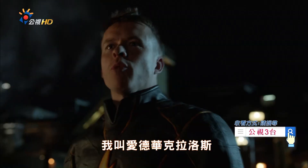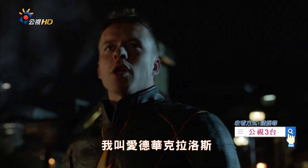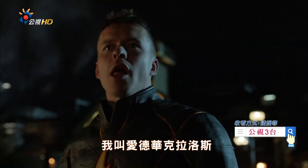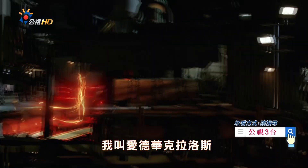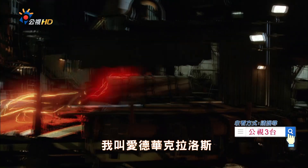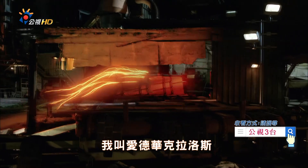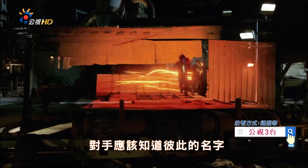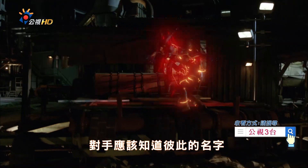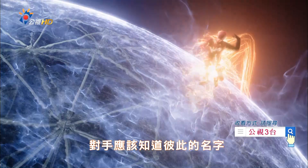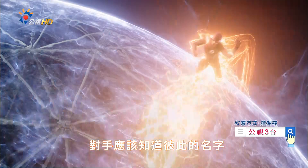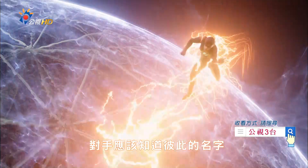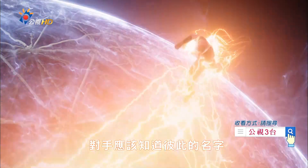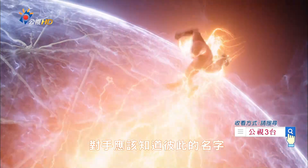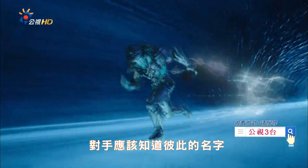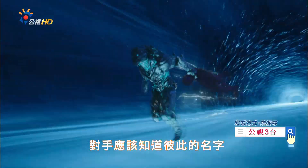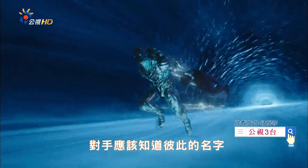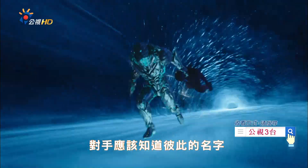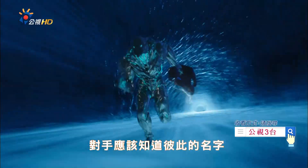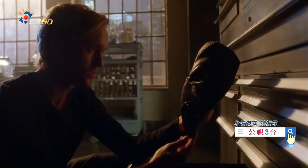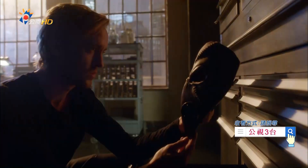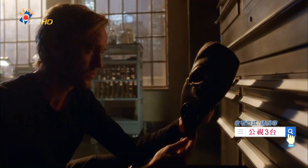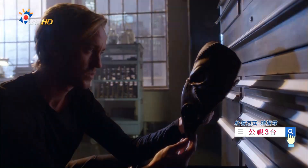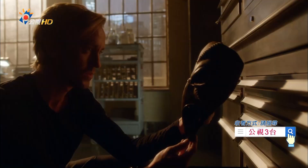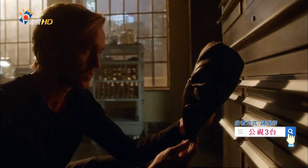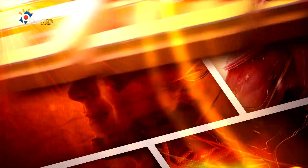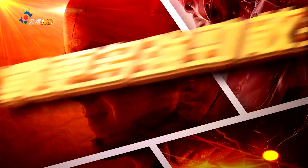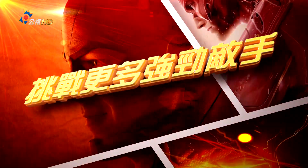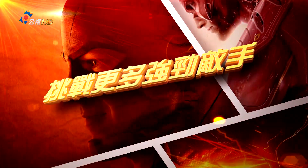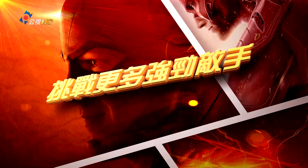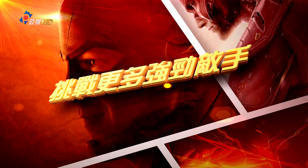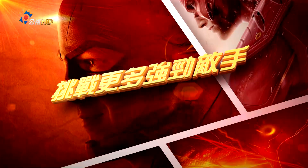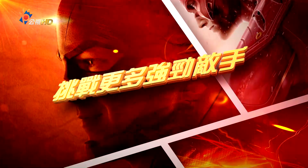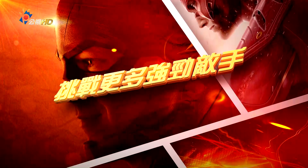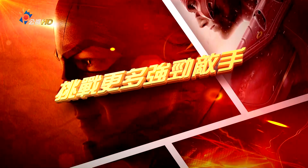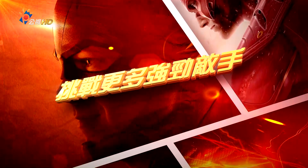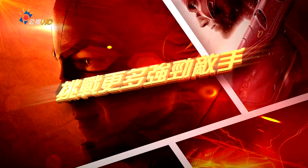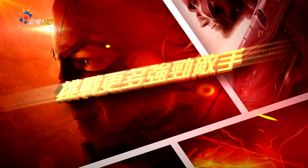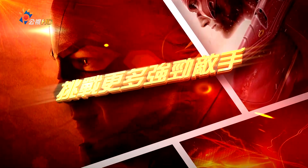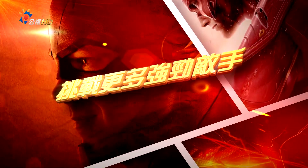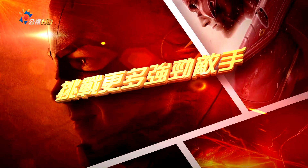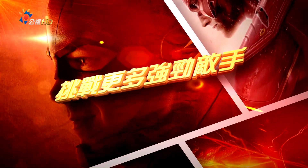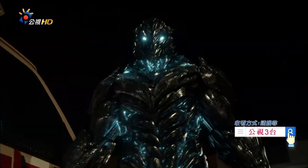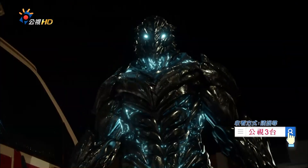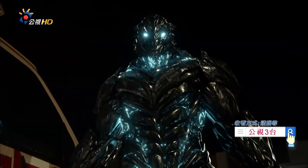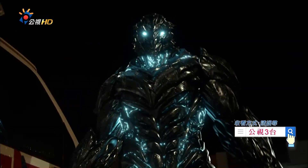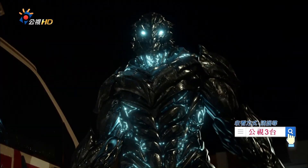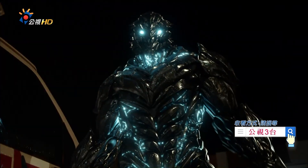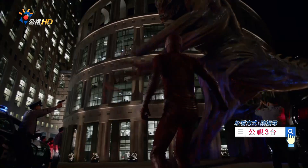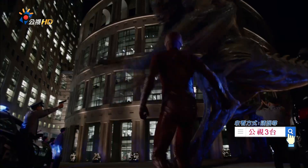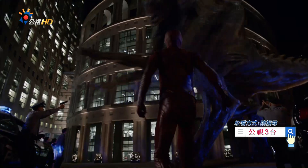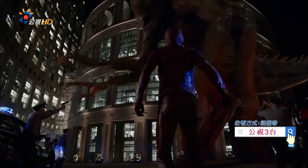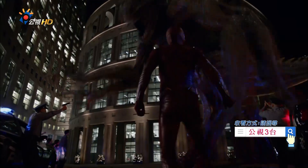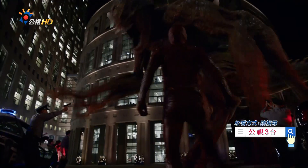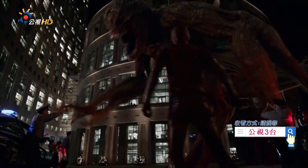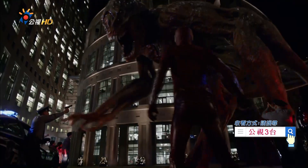is Edward Claris. Why don't you know each other's names? 挑战更多强劲对手。闪电侠第三